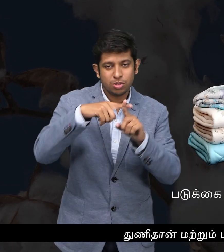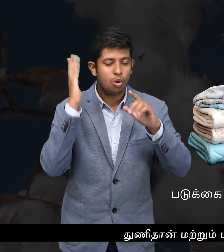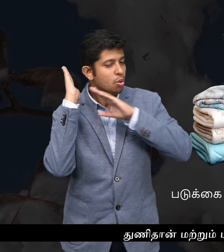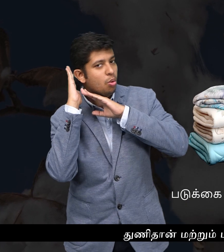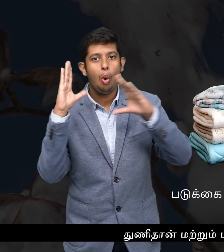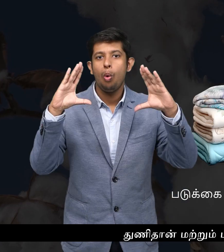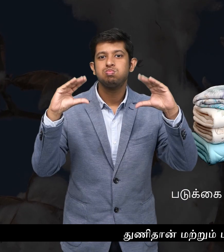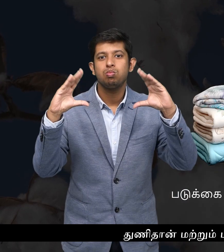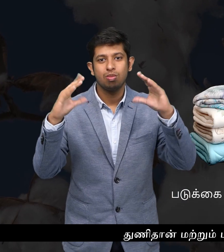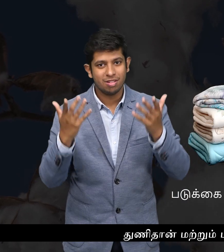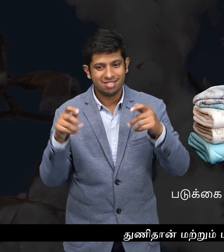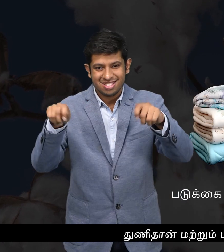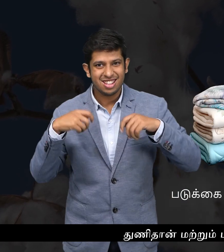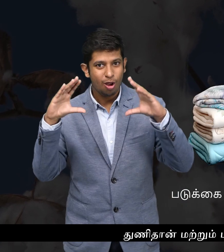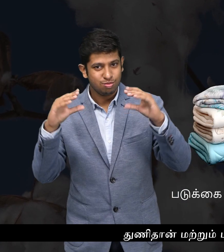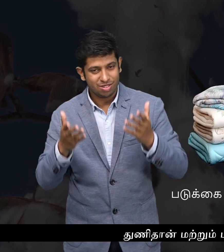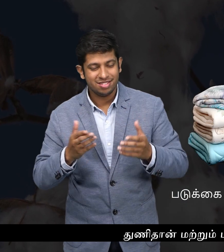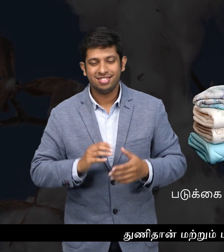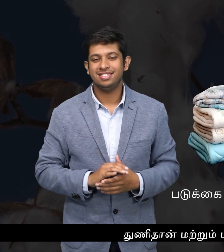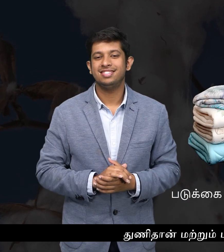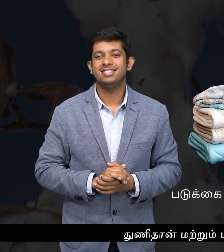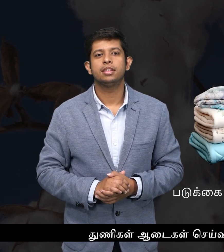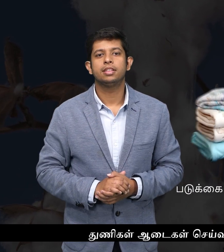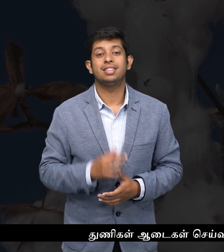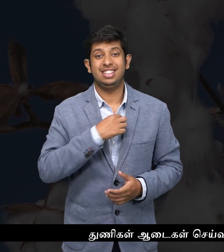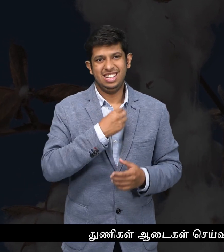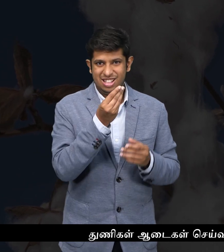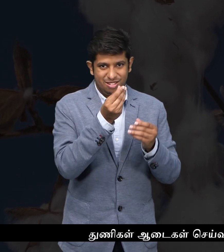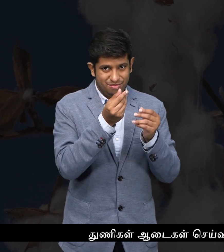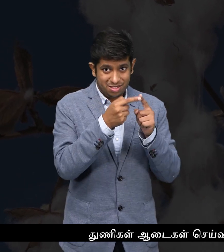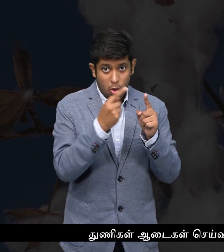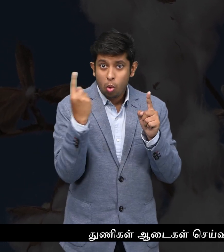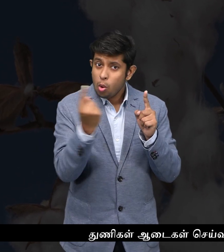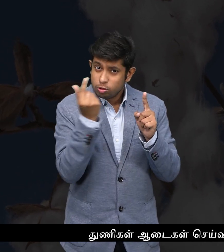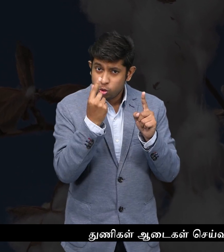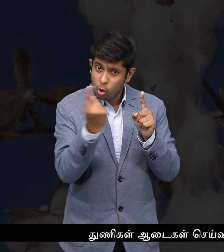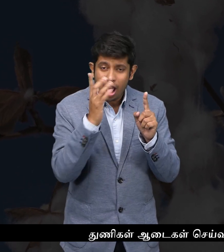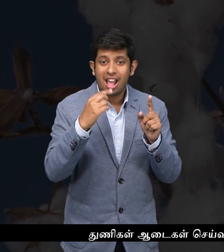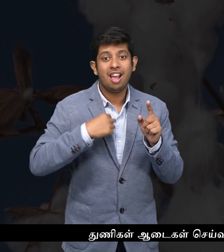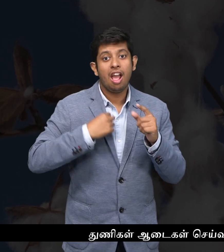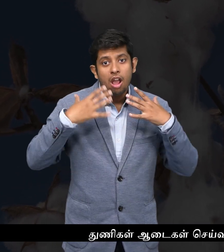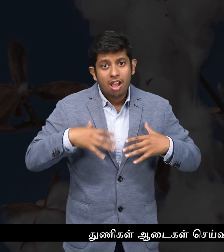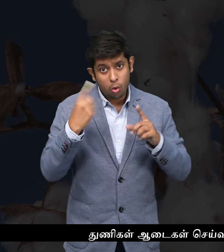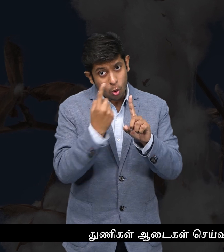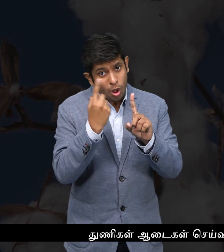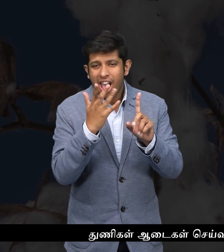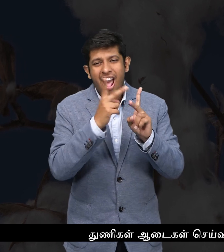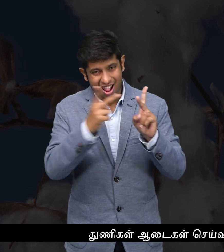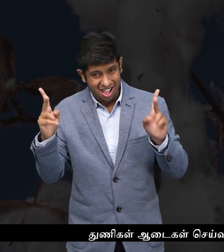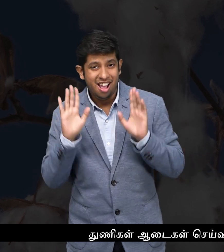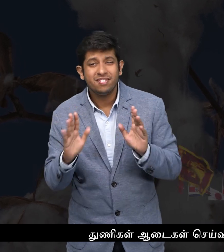தலையணைகளுக்கு பயன்படுத்தப்படுவதும் ஒரு வகை துணிதான். துணிகள் ஆடைகள் செய்வதற்கு மட்டும் பயன்படுவதில்லை.